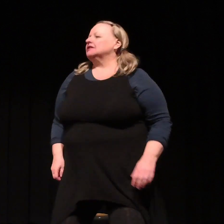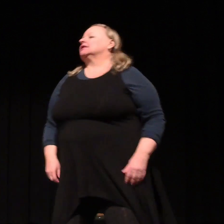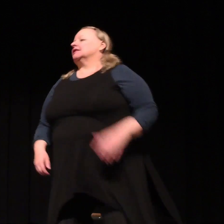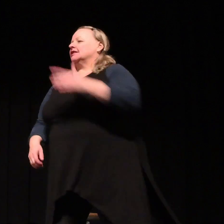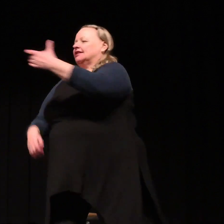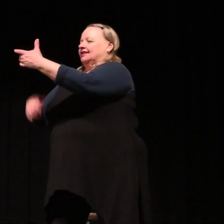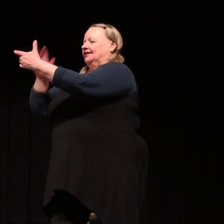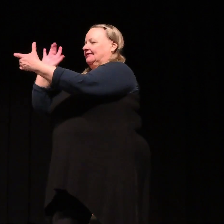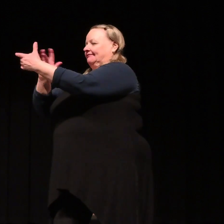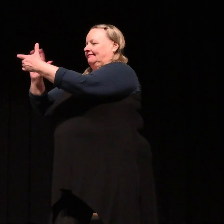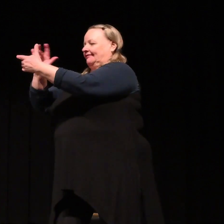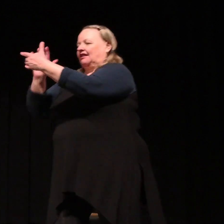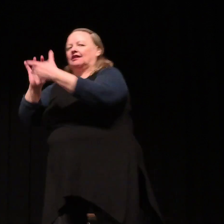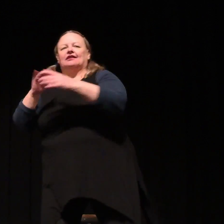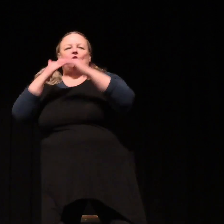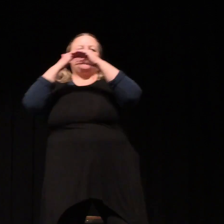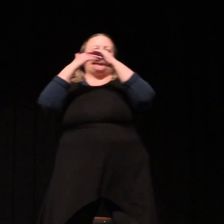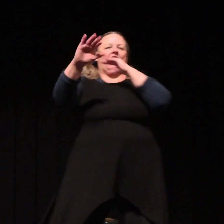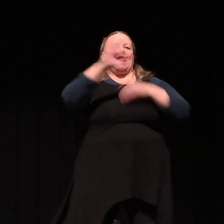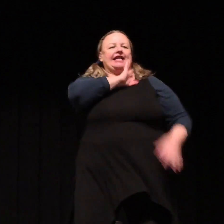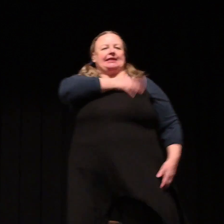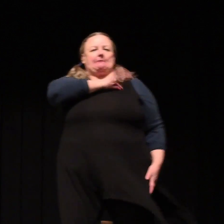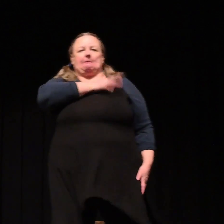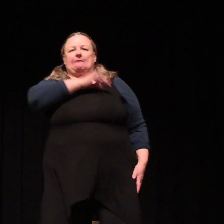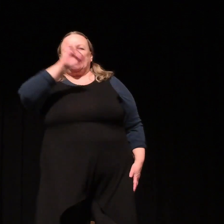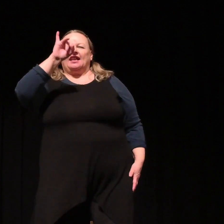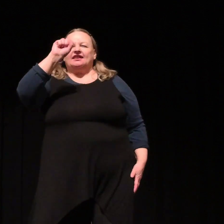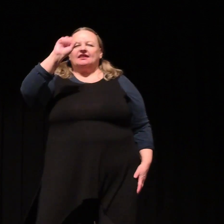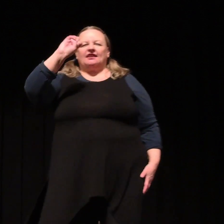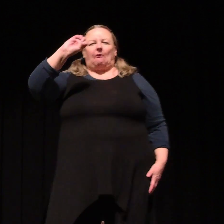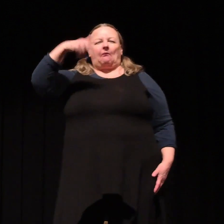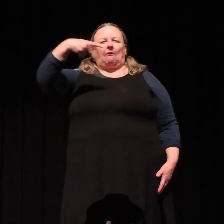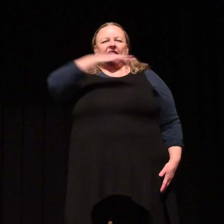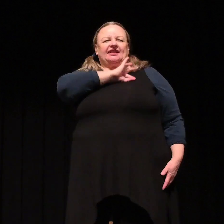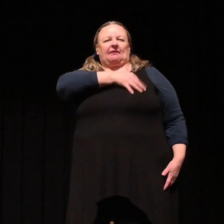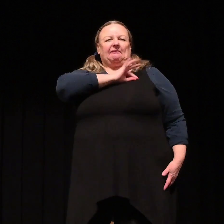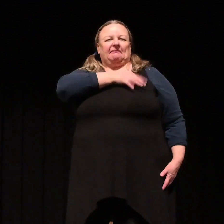d'un interprète. OK. Bon,